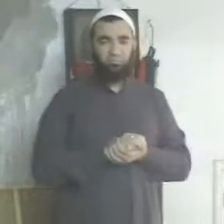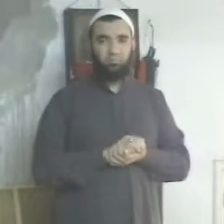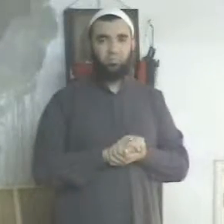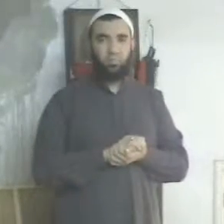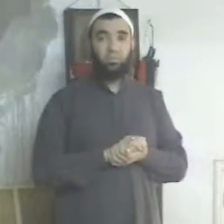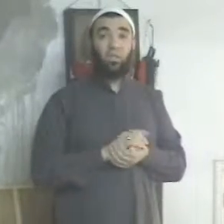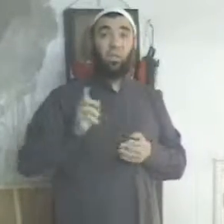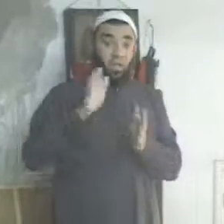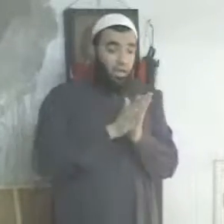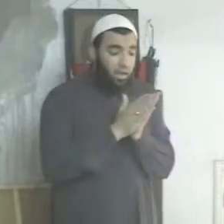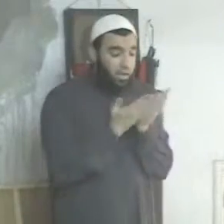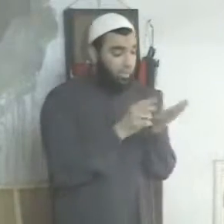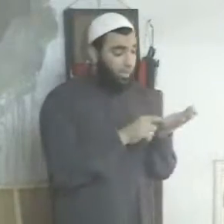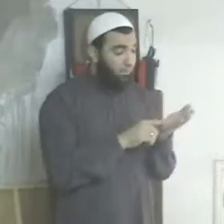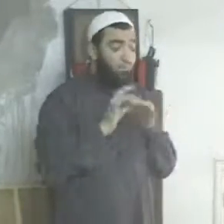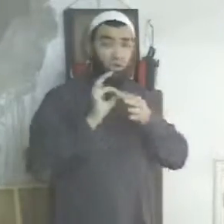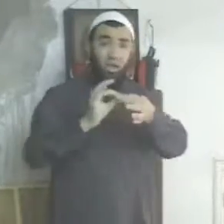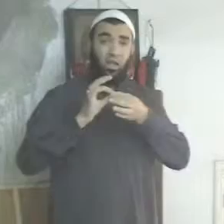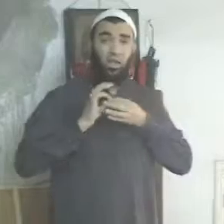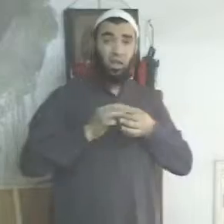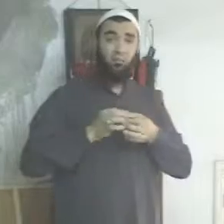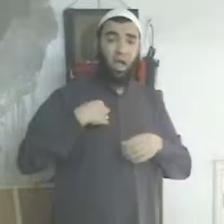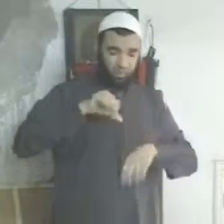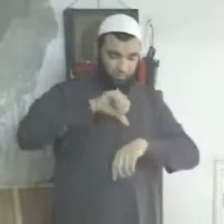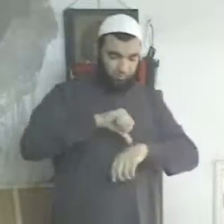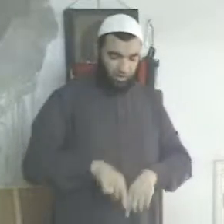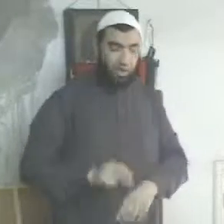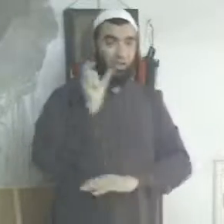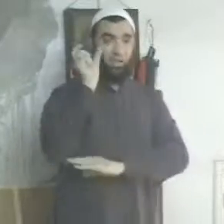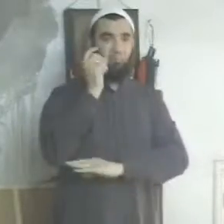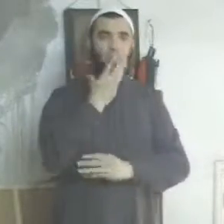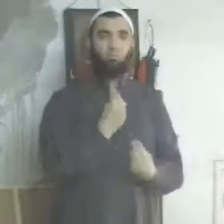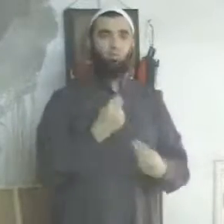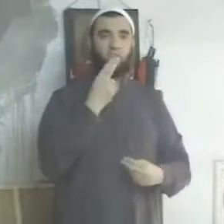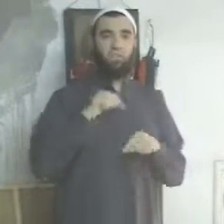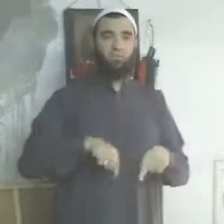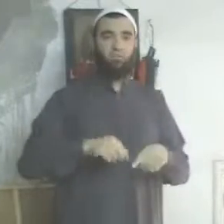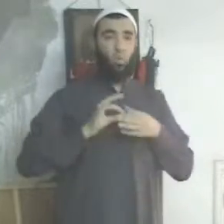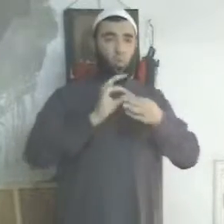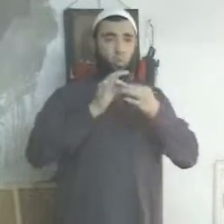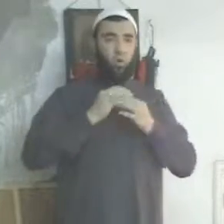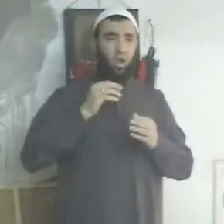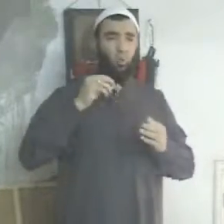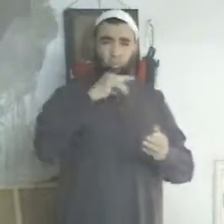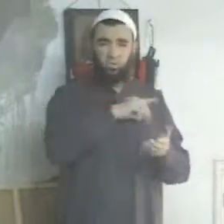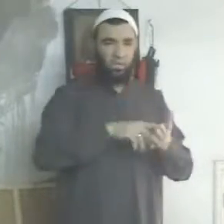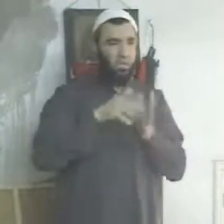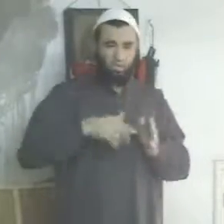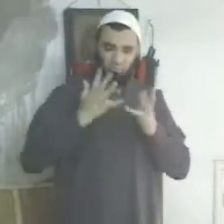غيرنا لا يتسع لذكرها المقام، ويكفي أن الله أجمل وتحدى، ولو كان